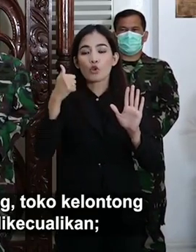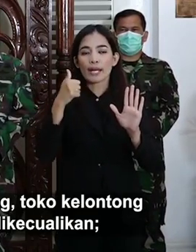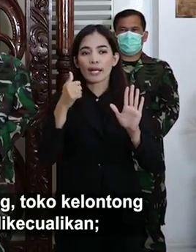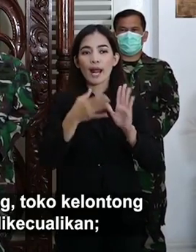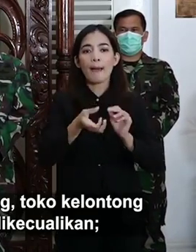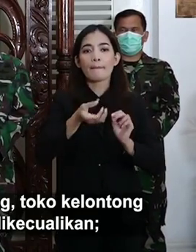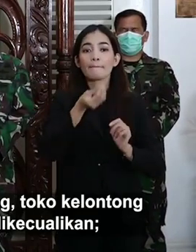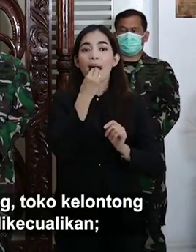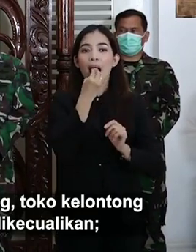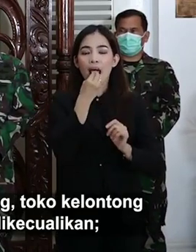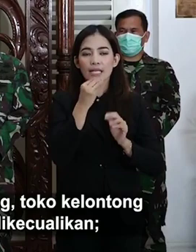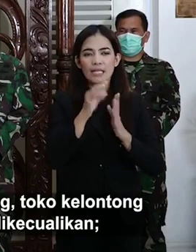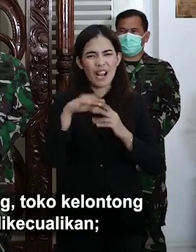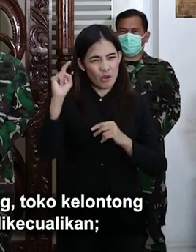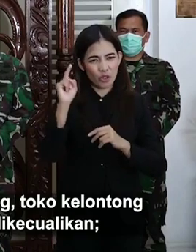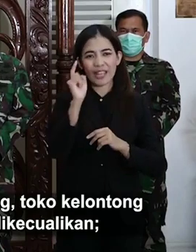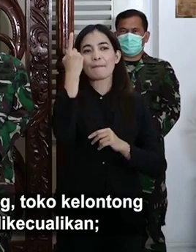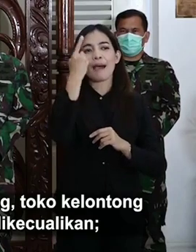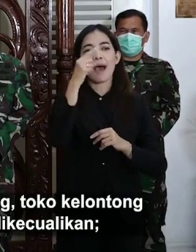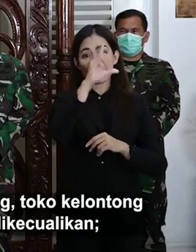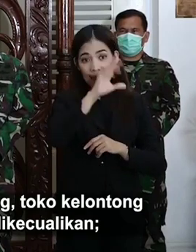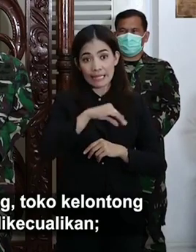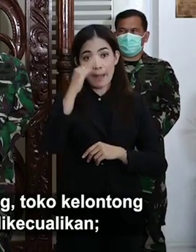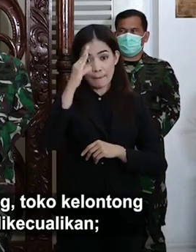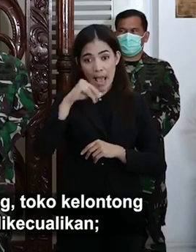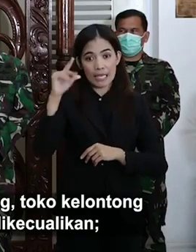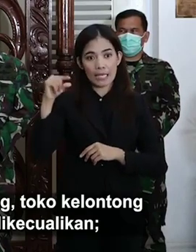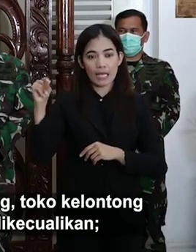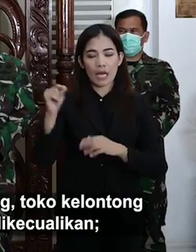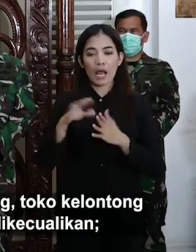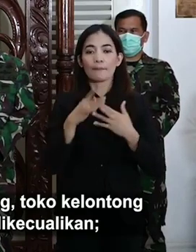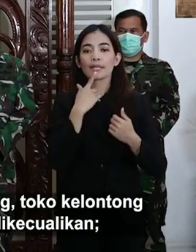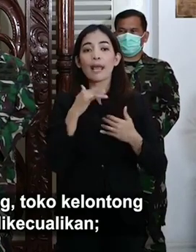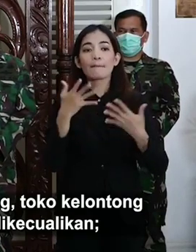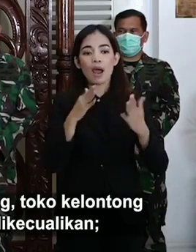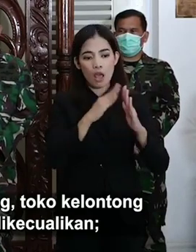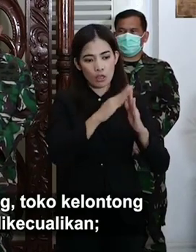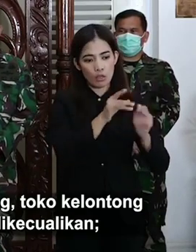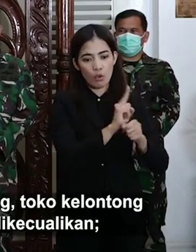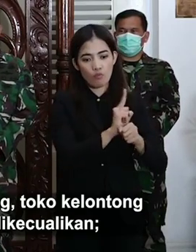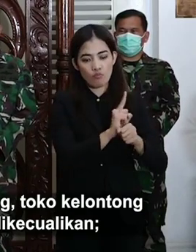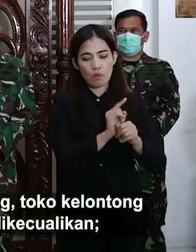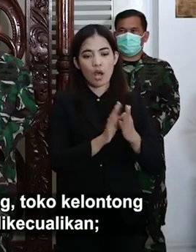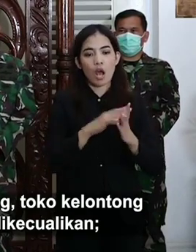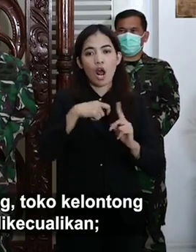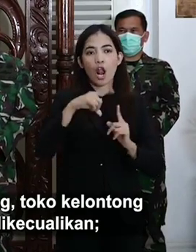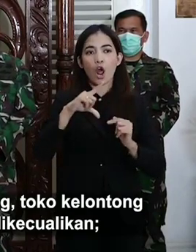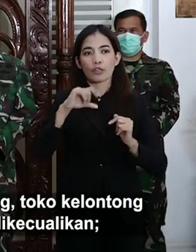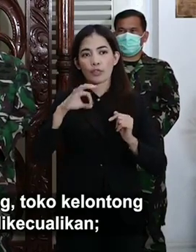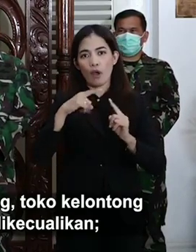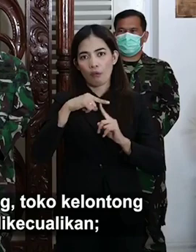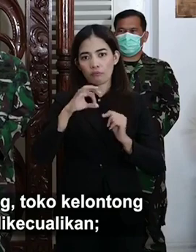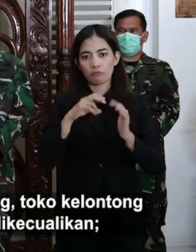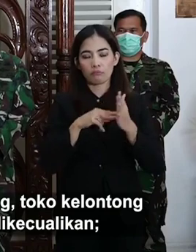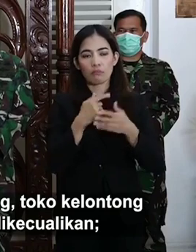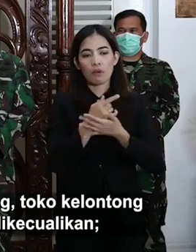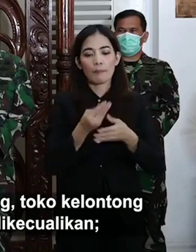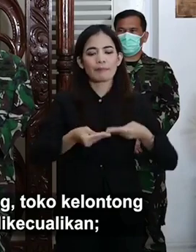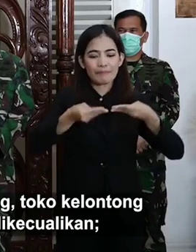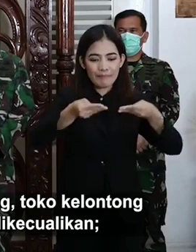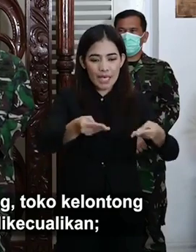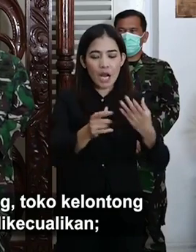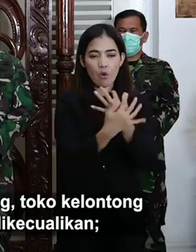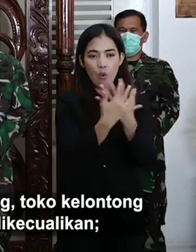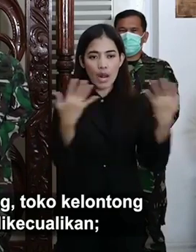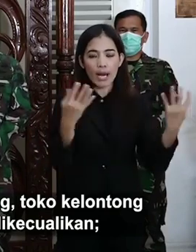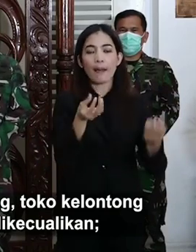keseharian, retail seperti warung, toko kelontong yang memberikan kebutuhan